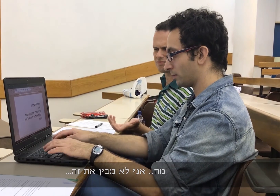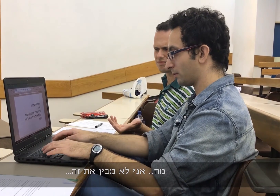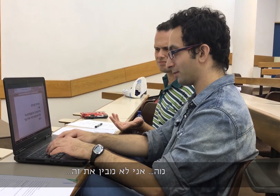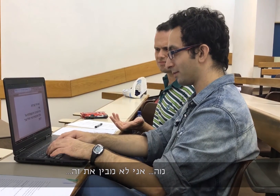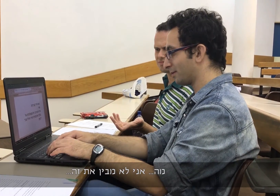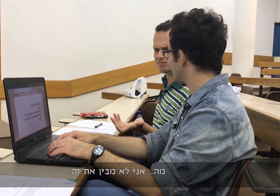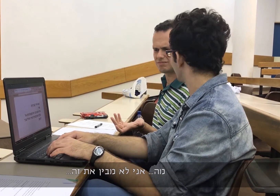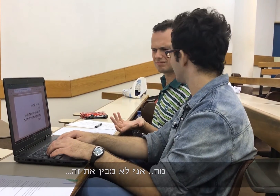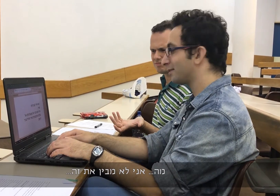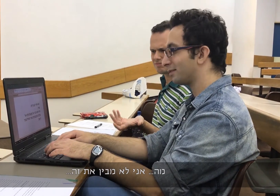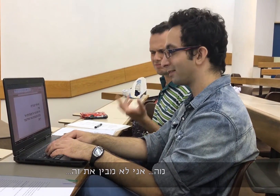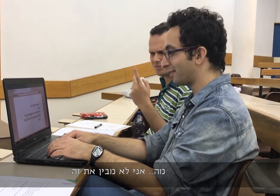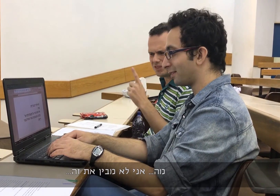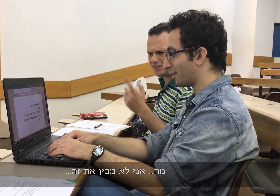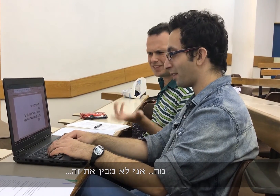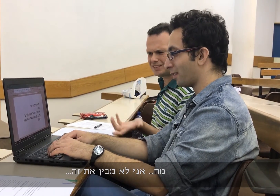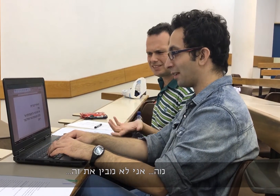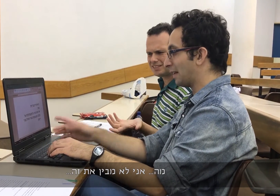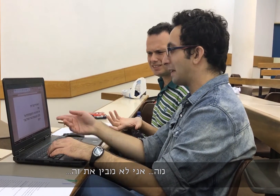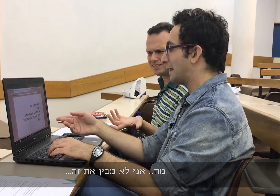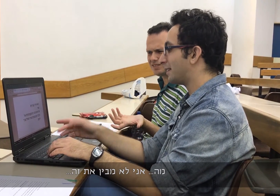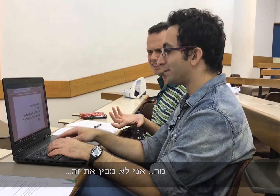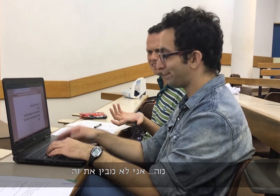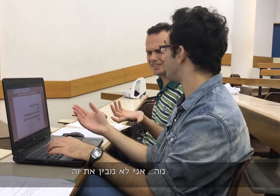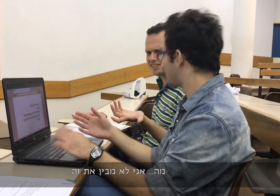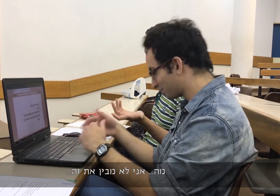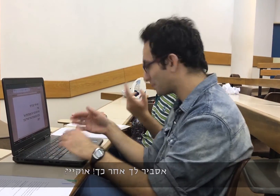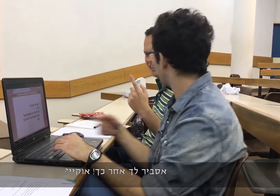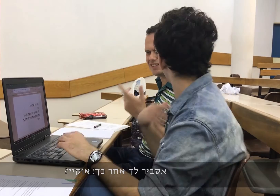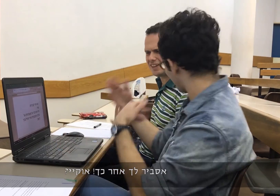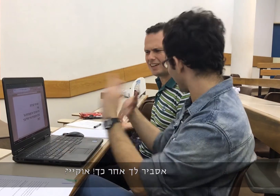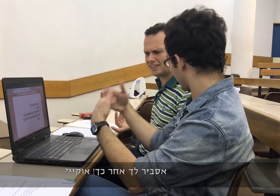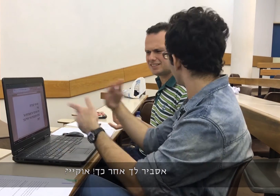מה? אני לא מבין את זה.